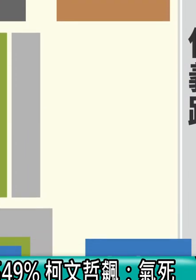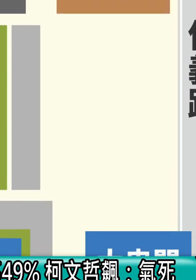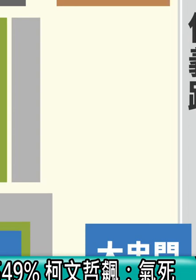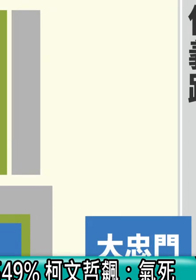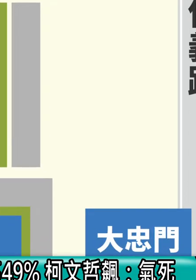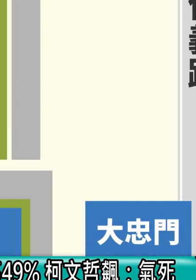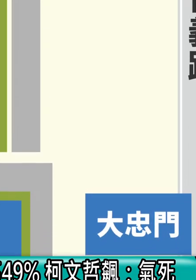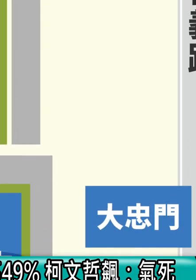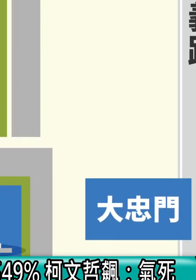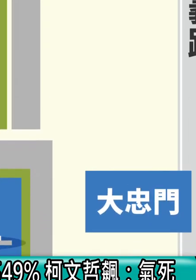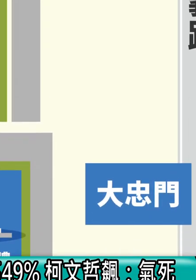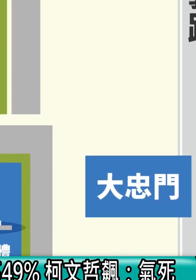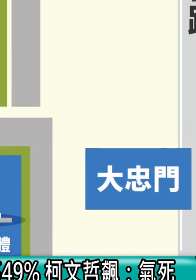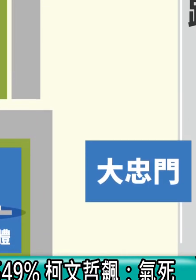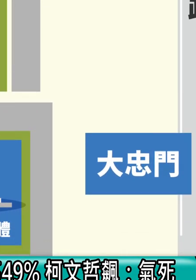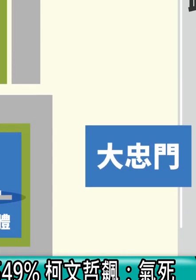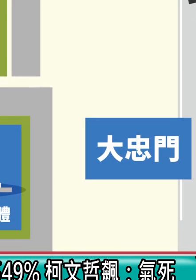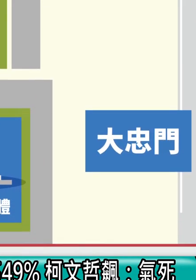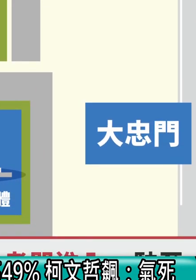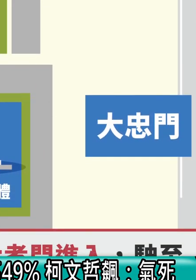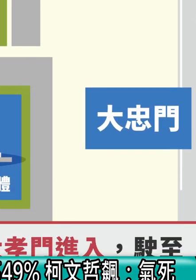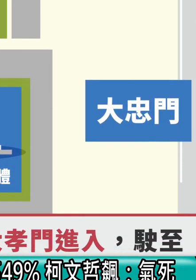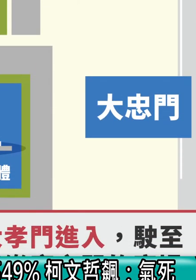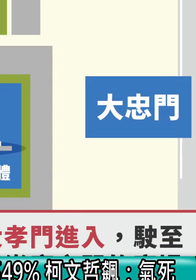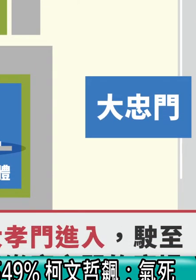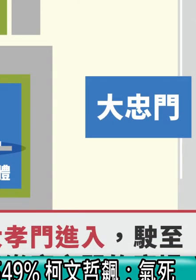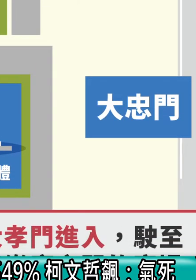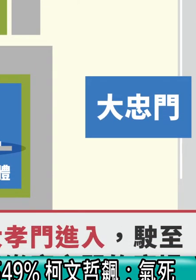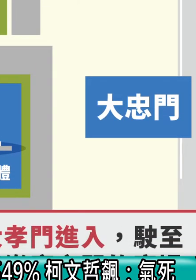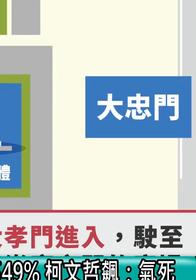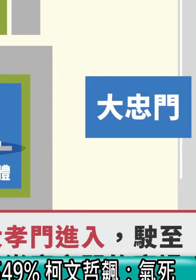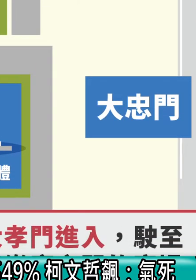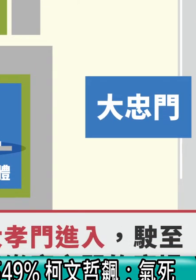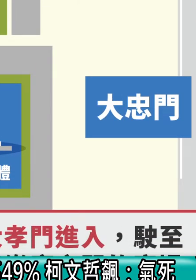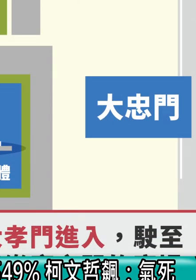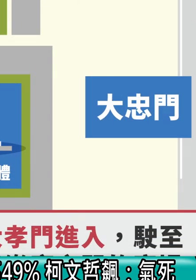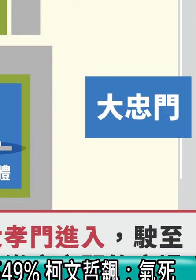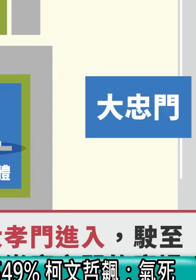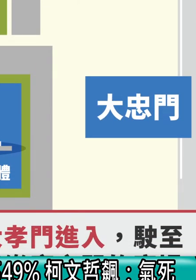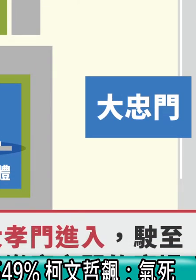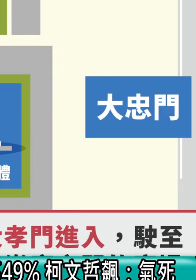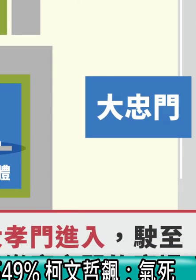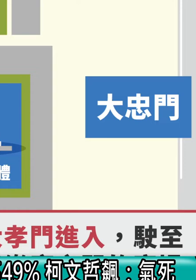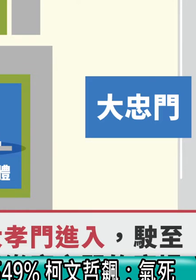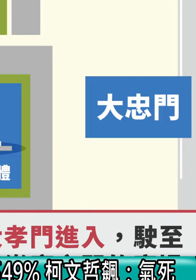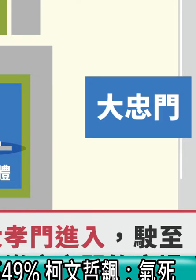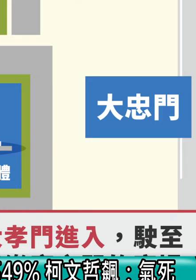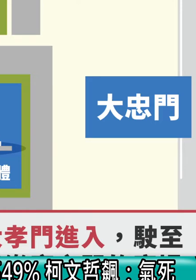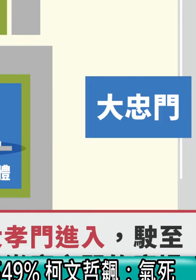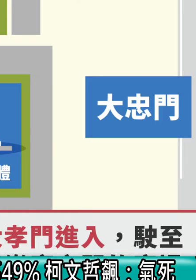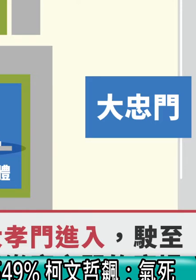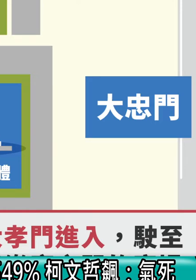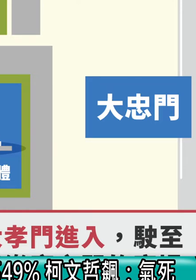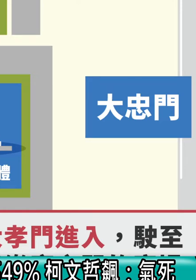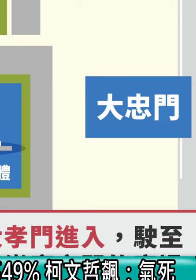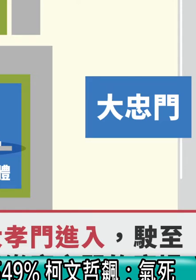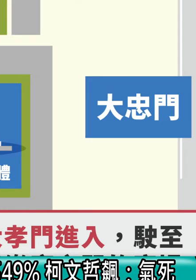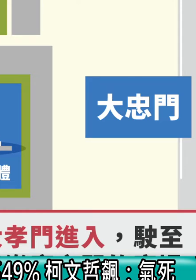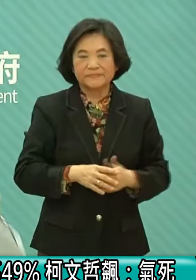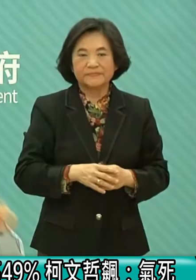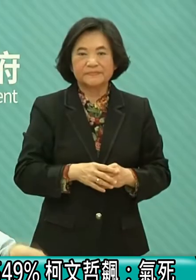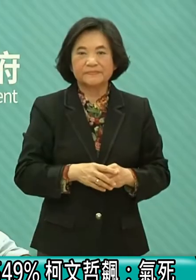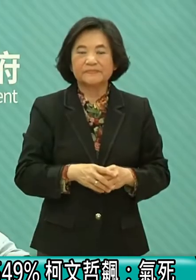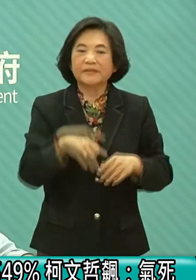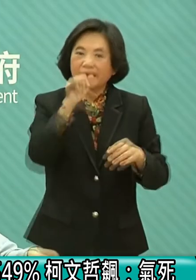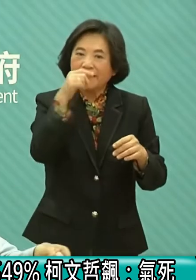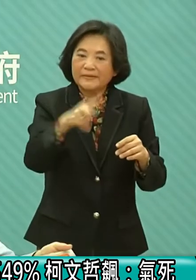在中正纪念堂做这个防疫急门诊，我觉得这个还是有意义的哈。好，